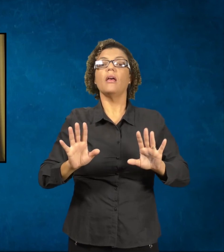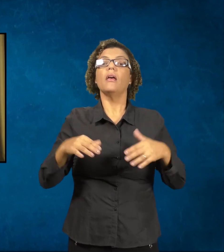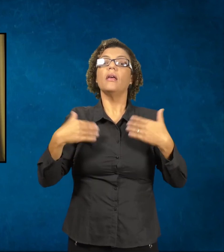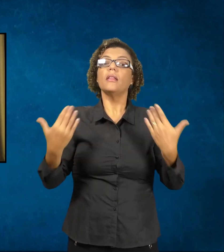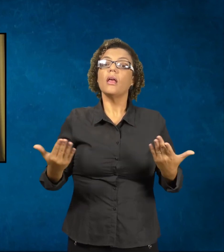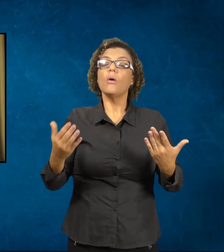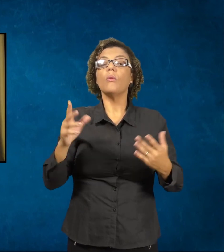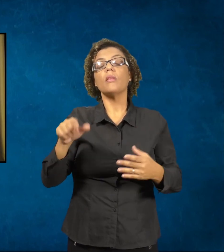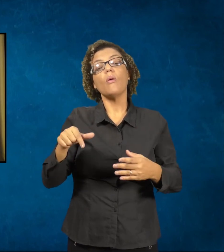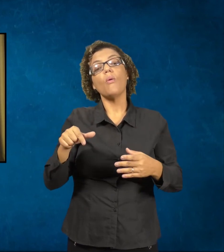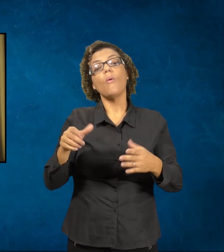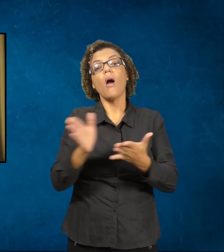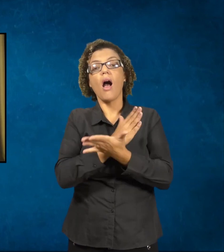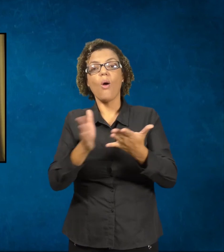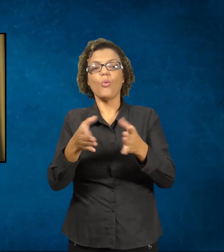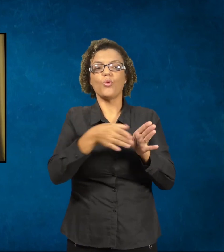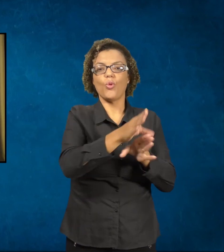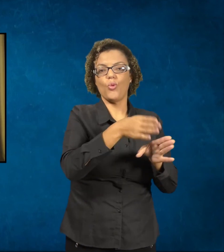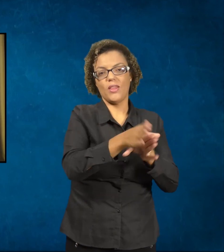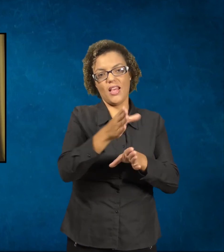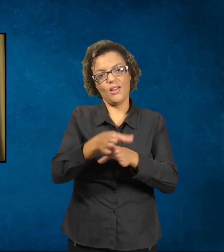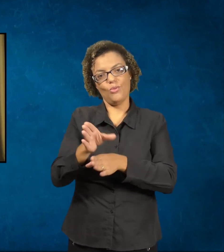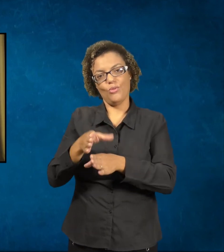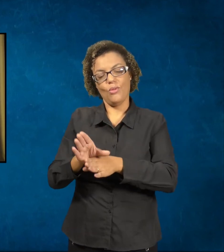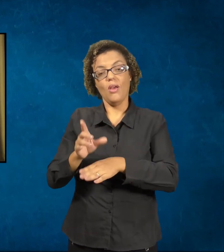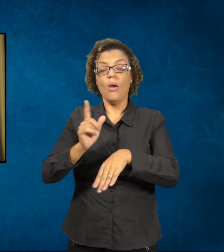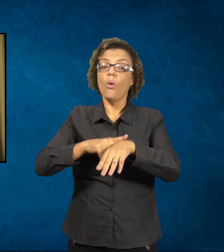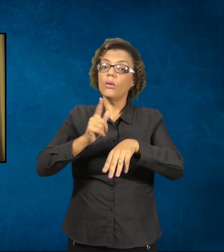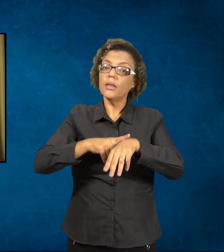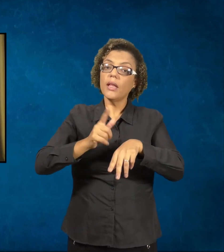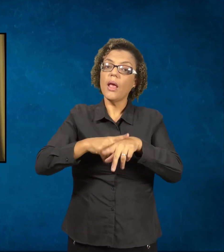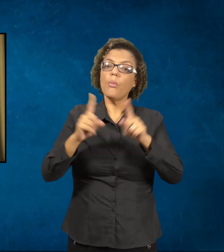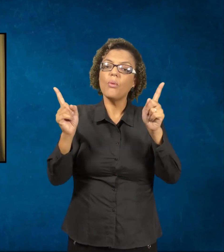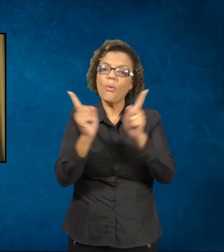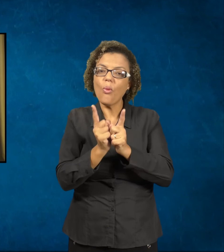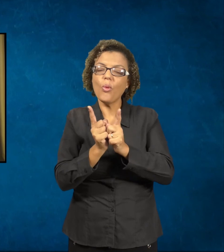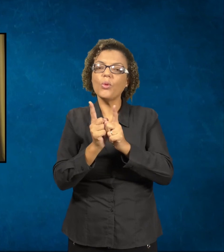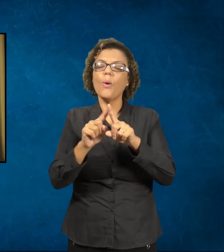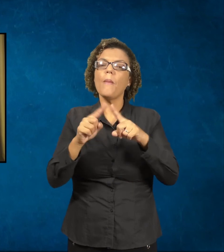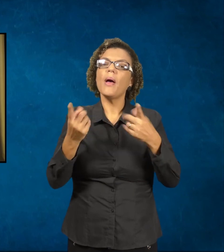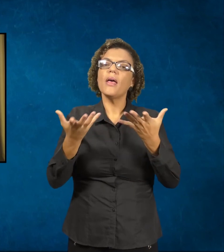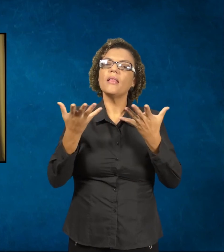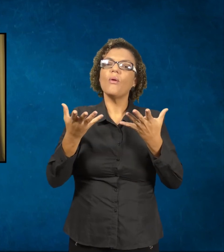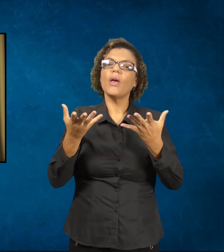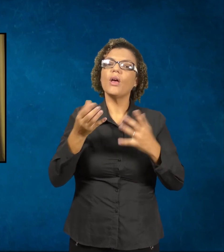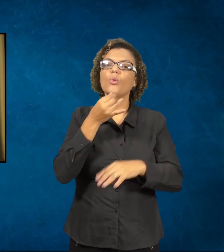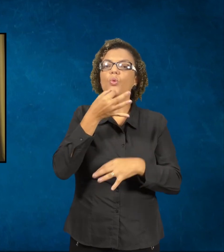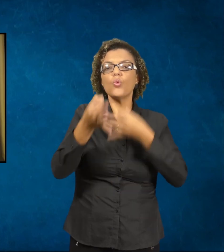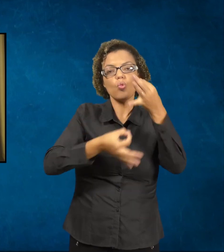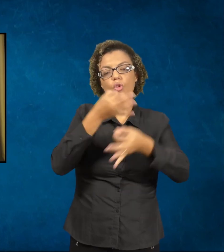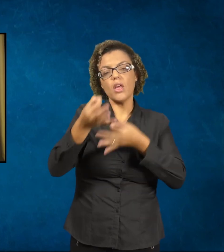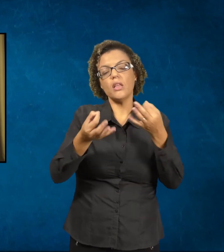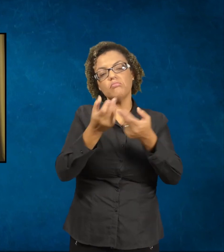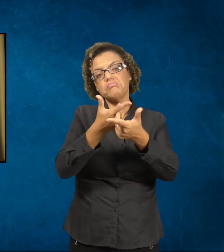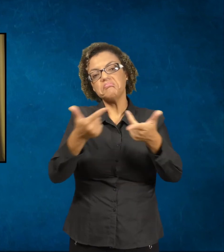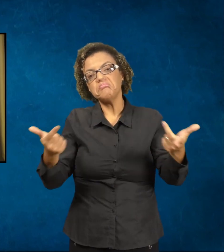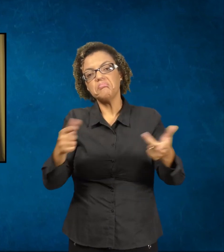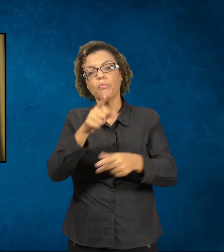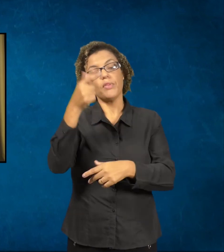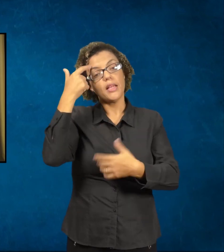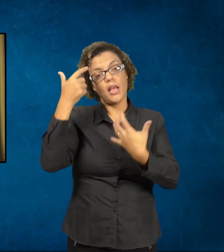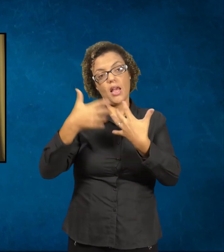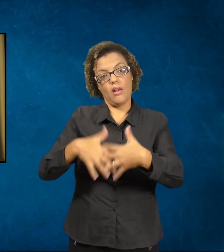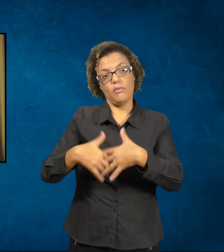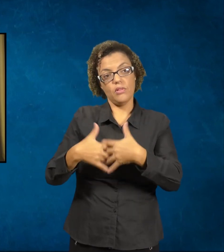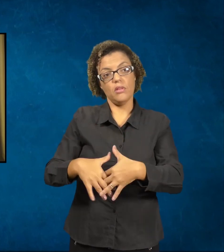nosso tempo é curto, mas eu gostaria de deixar aí algumas sementes para que você reflita. Eu peço que,